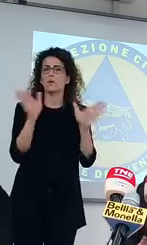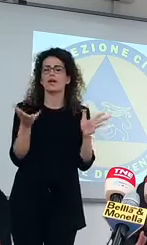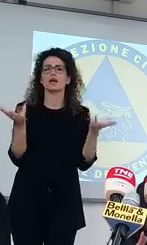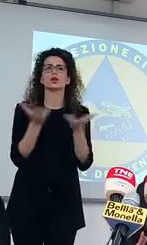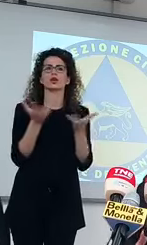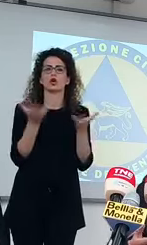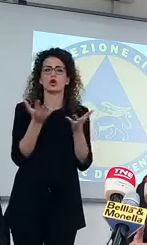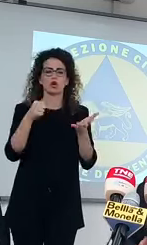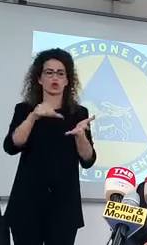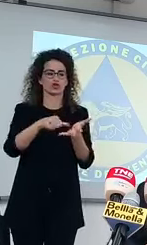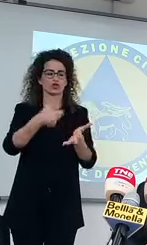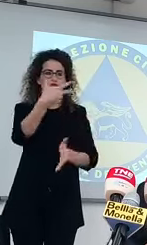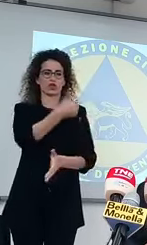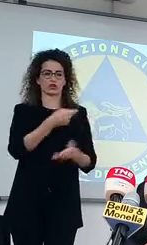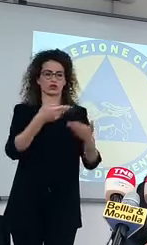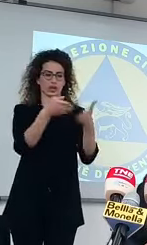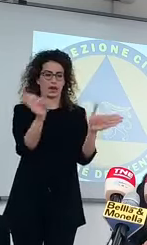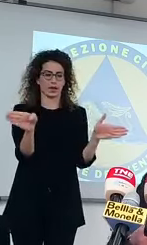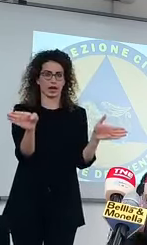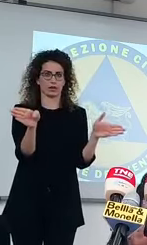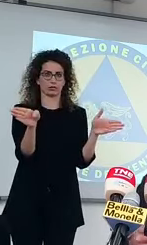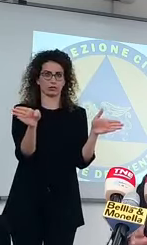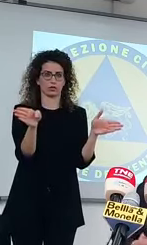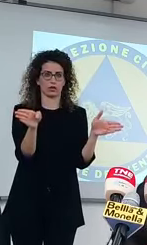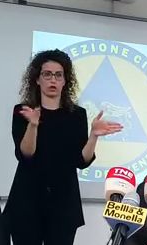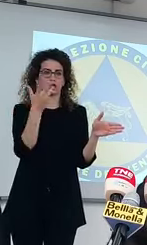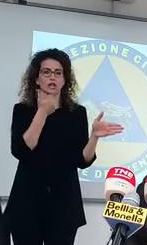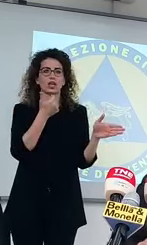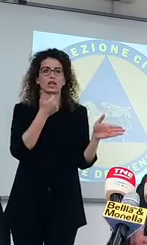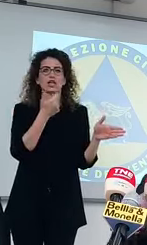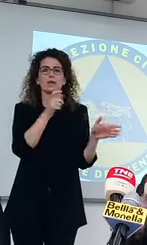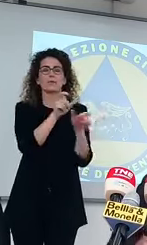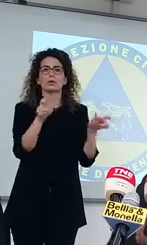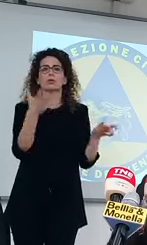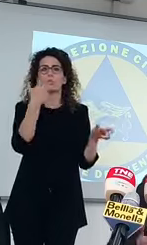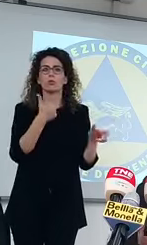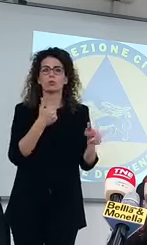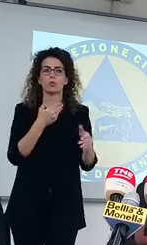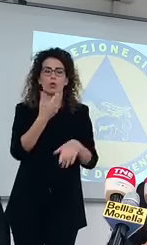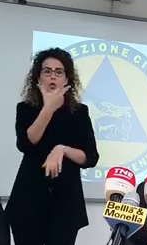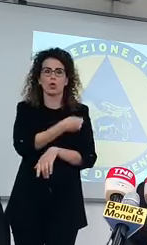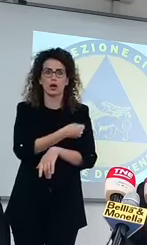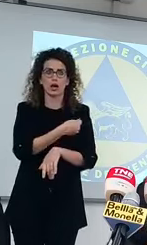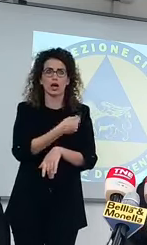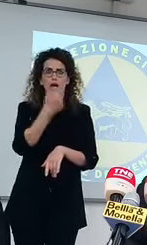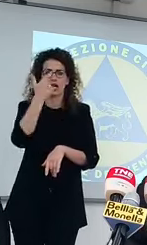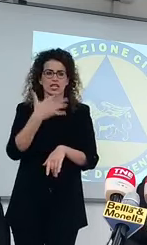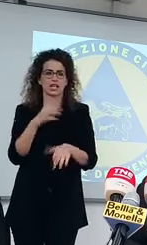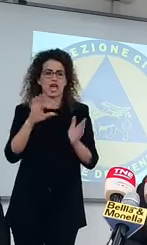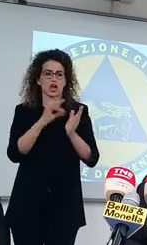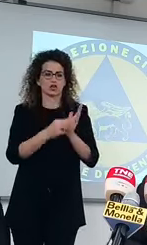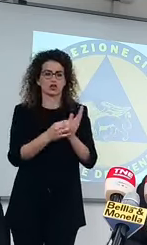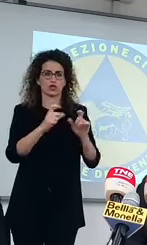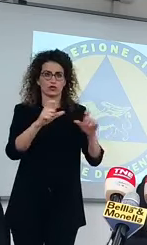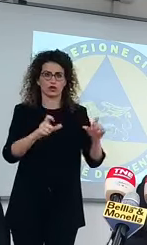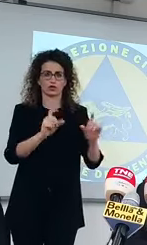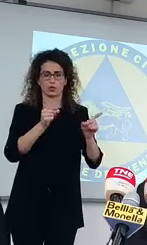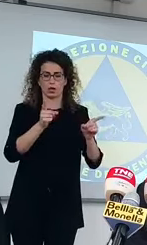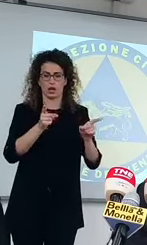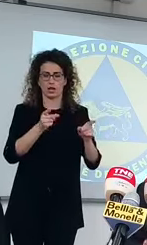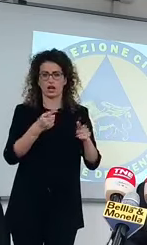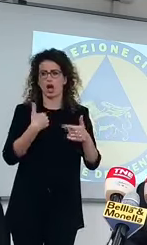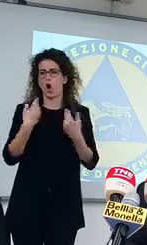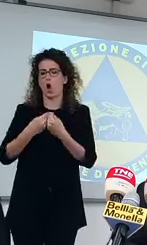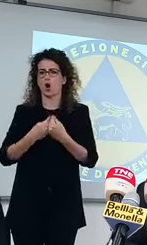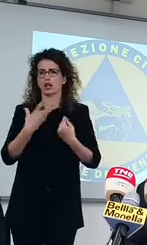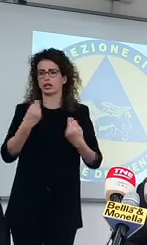un centro vaccinale aperto dove chi vuole vaccinarsi sa che si vaccina con quel vaccino, in questo caso molti colleghi hanno fatto